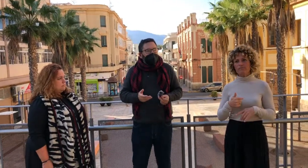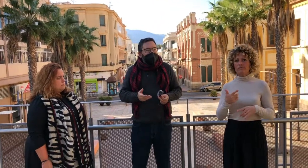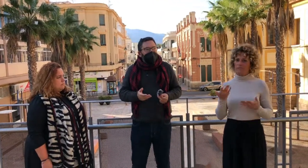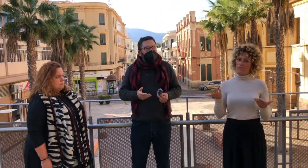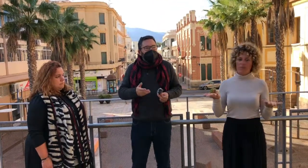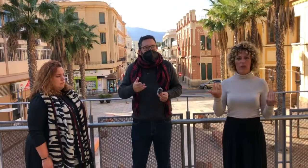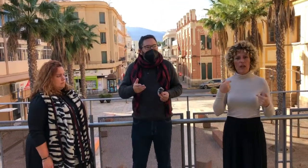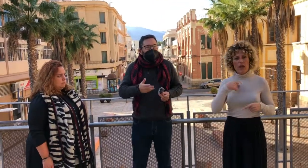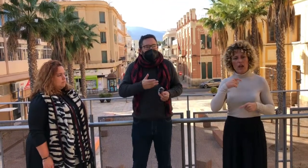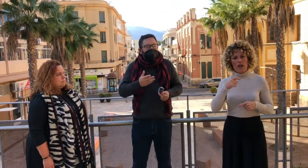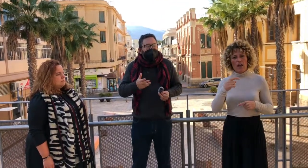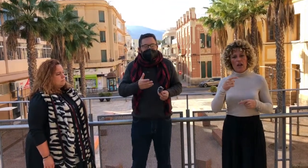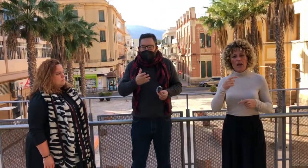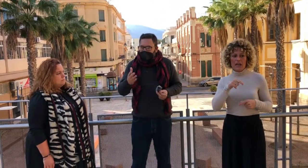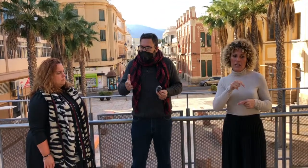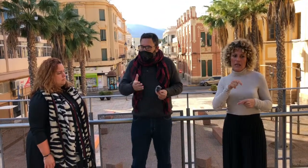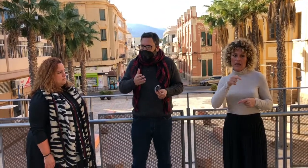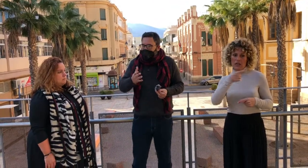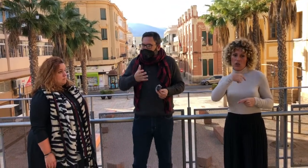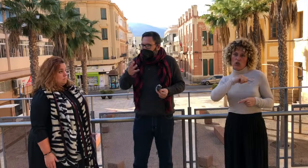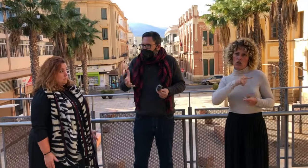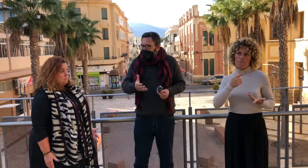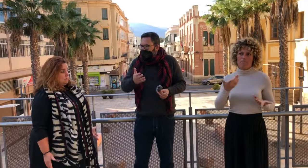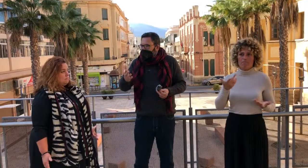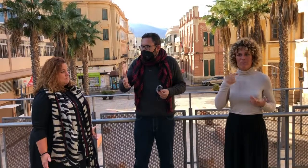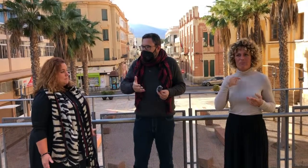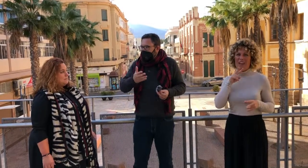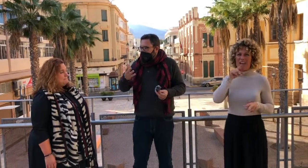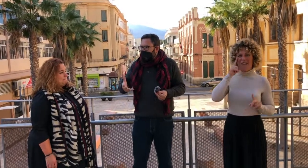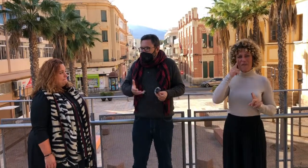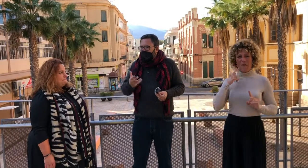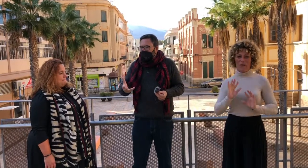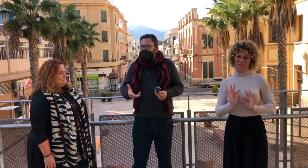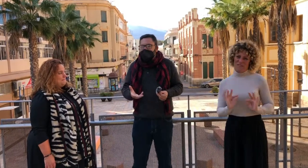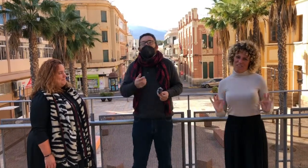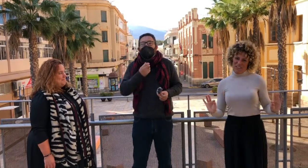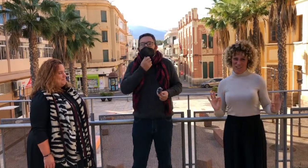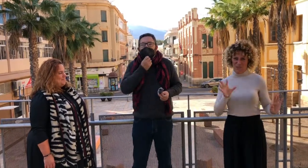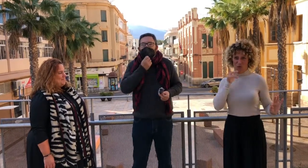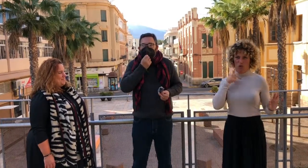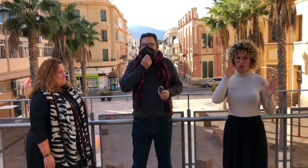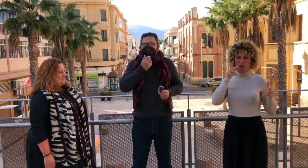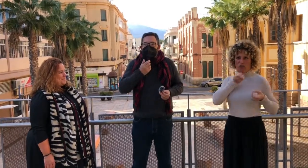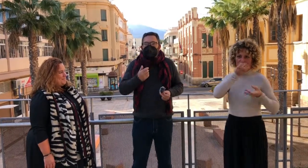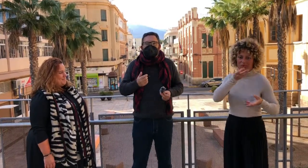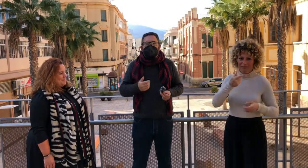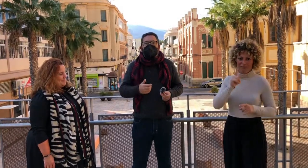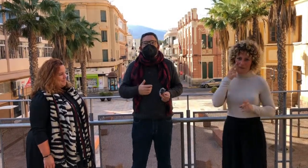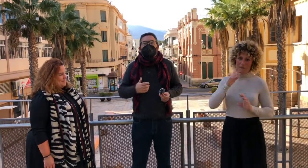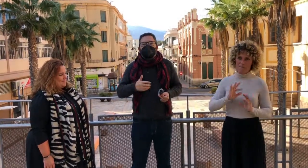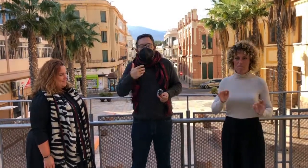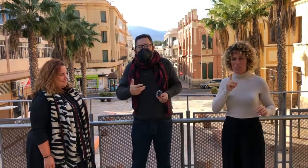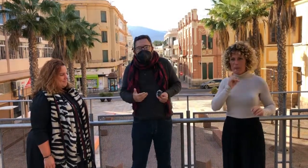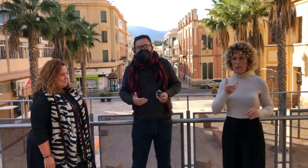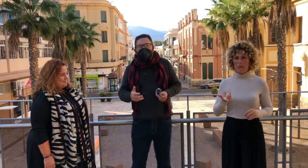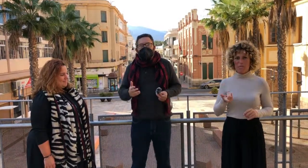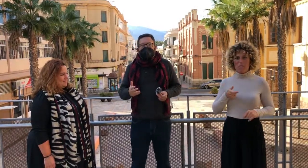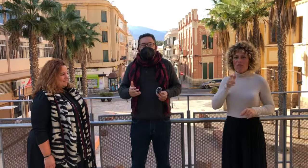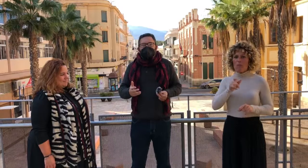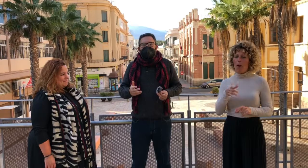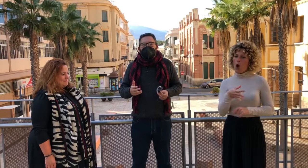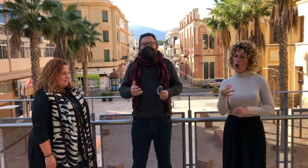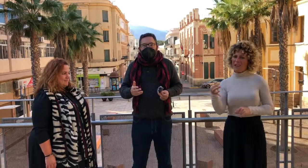manera, vamos a decirlo finamente para no decir lo que se me ocurre, de una manera